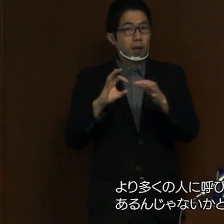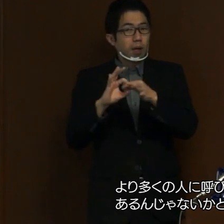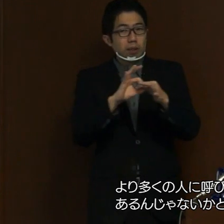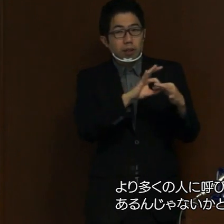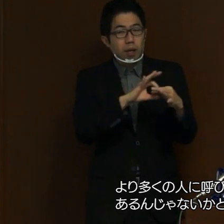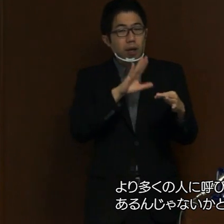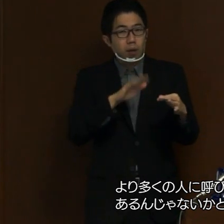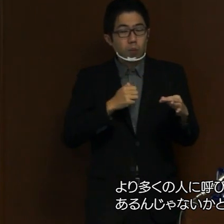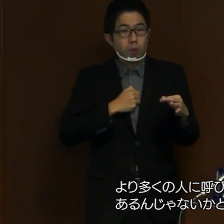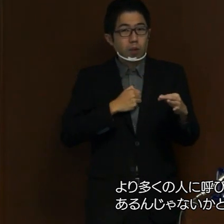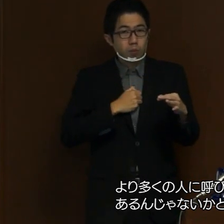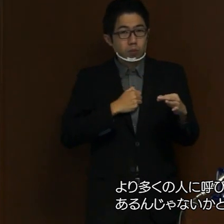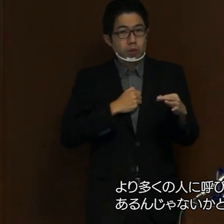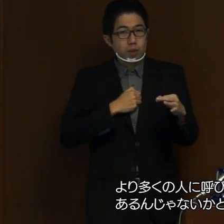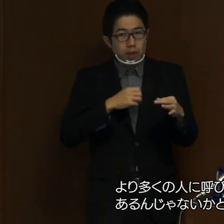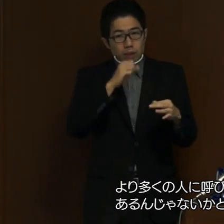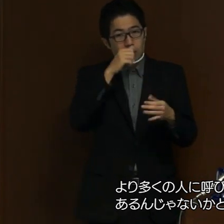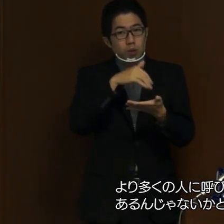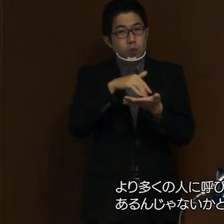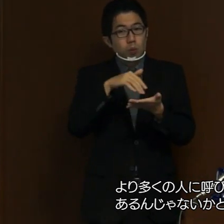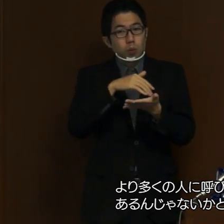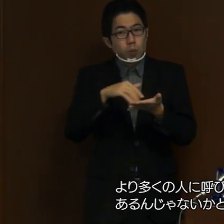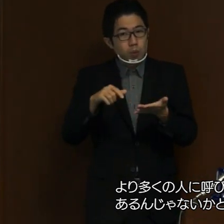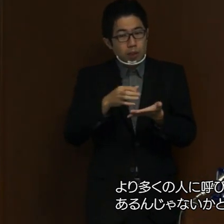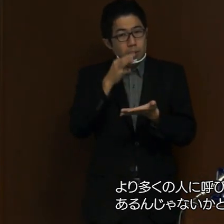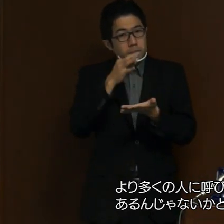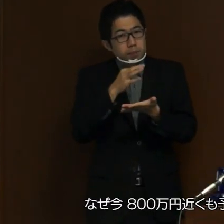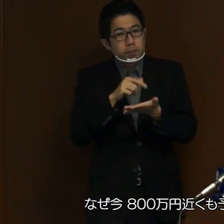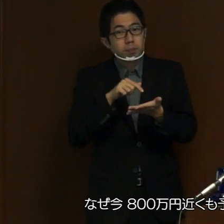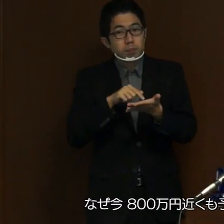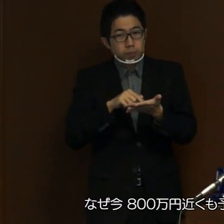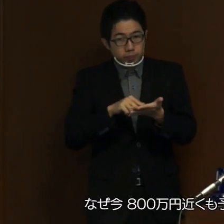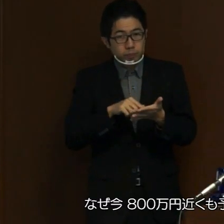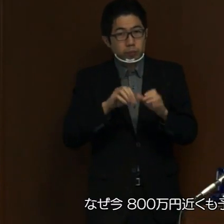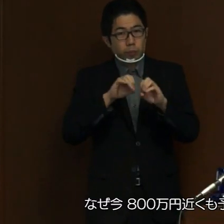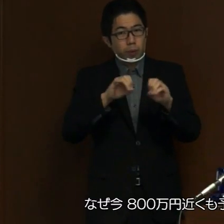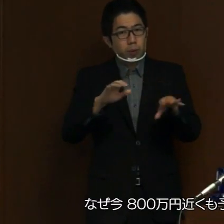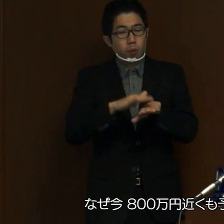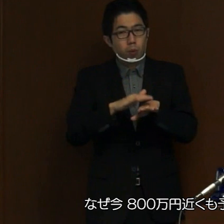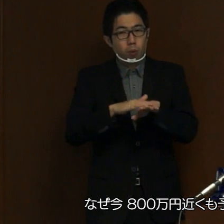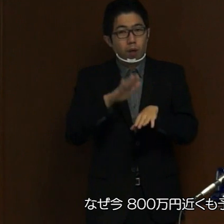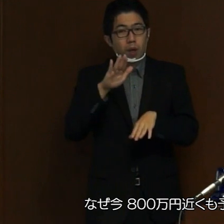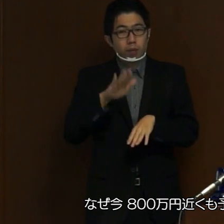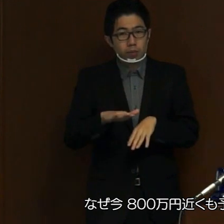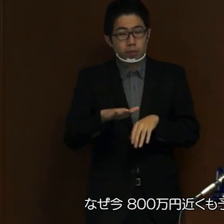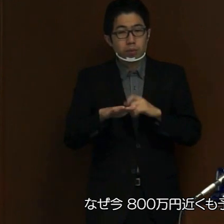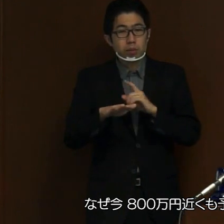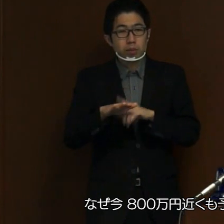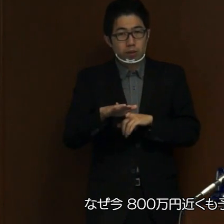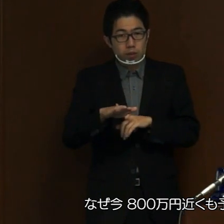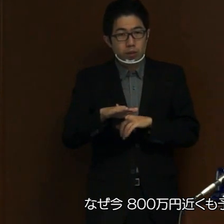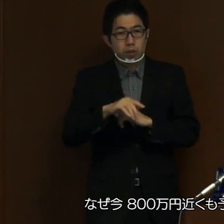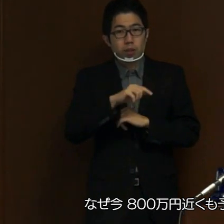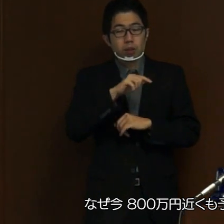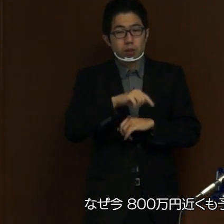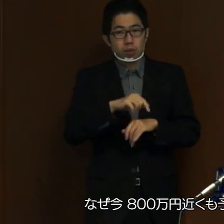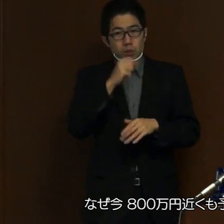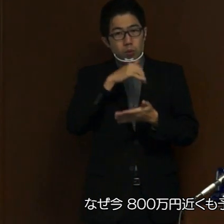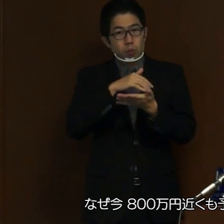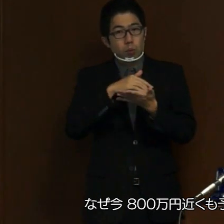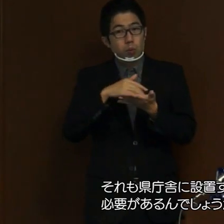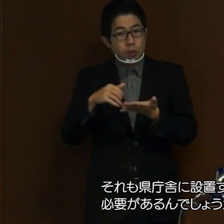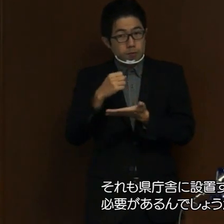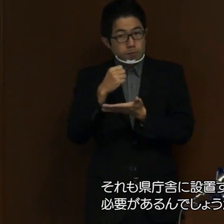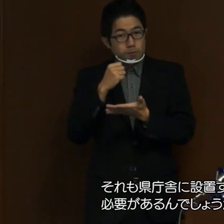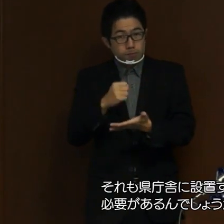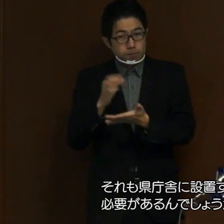多くの人に呼びかけられる方法もあるんじゃないかと思うんですが、なぜ今800円近くも予算をかけて鐘を製作